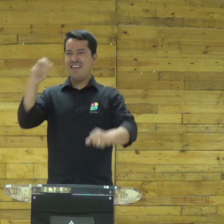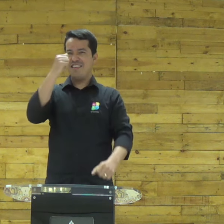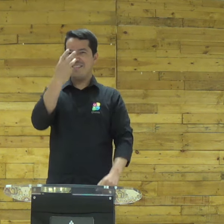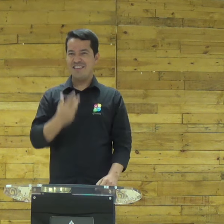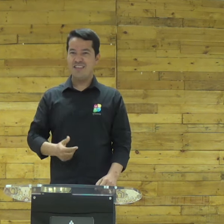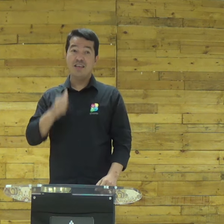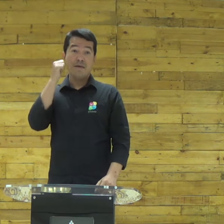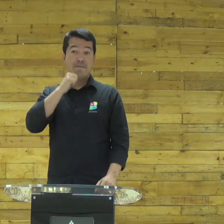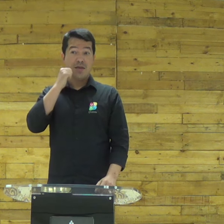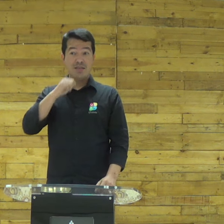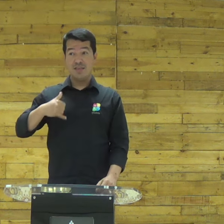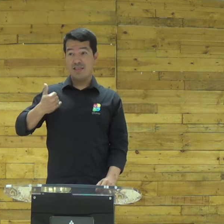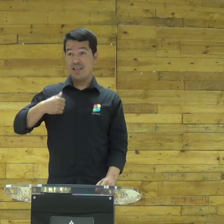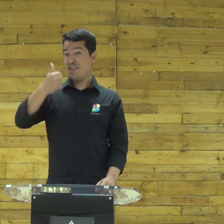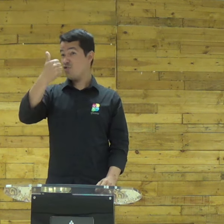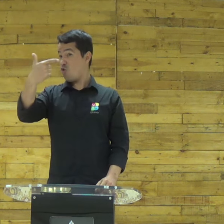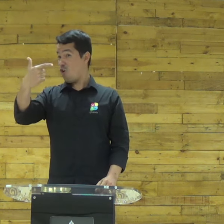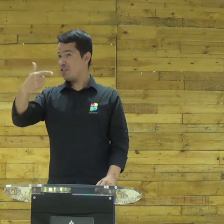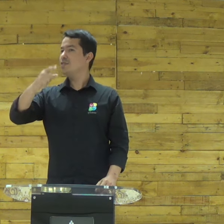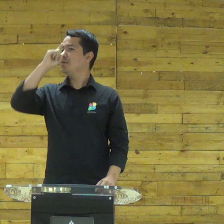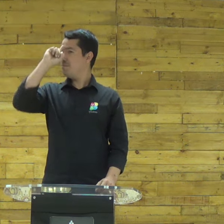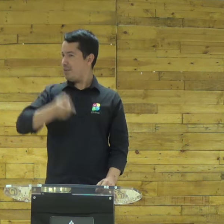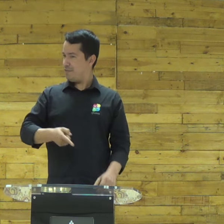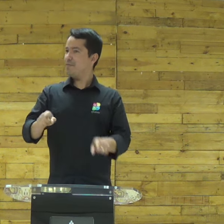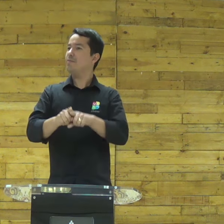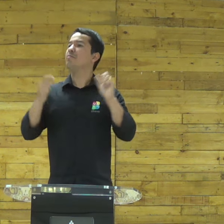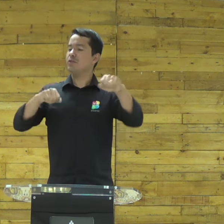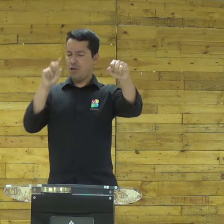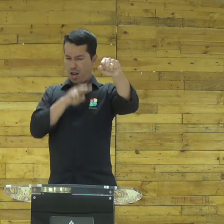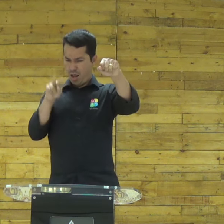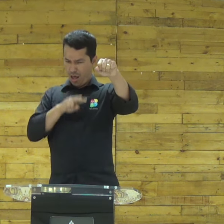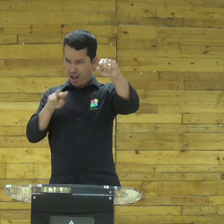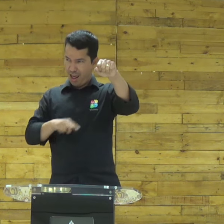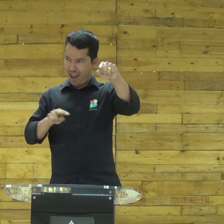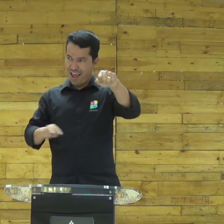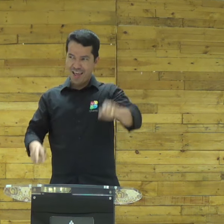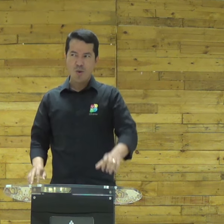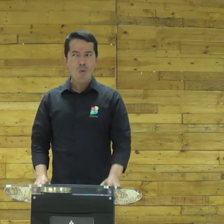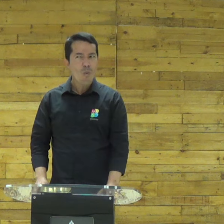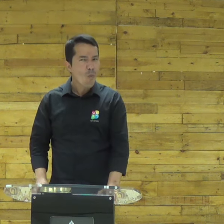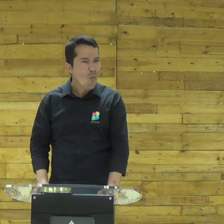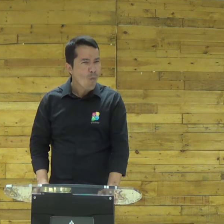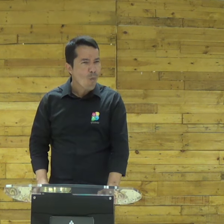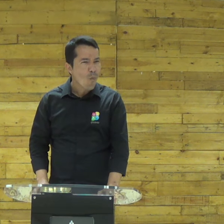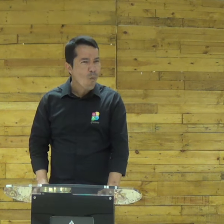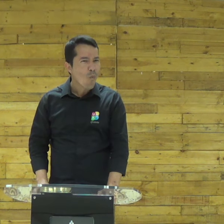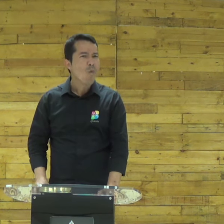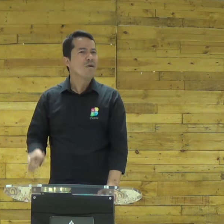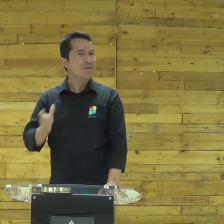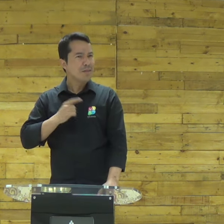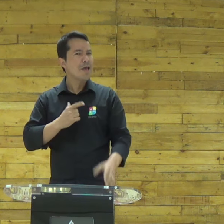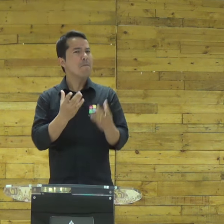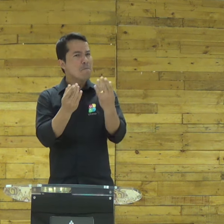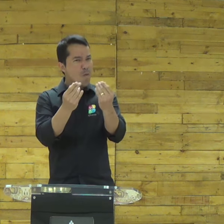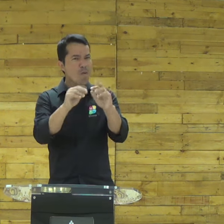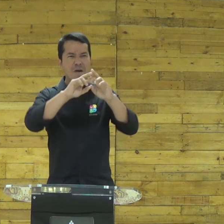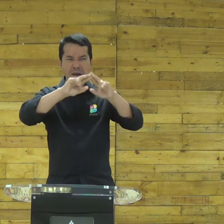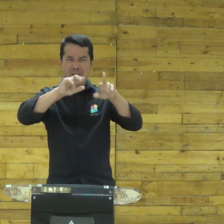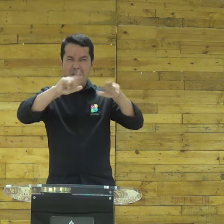lesse ali todos os lesse todas as leis ali tivesse